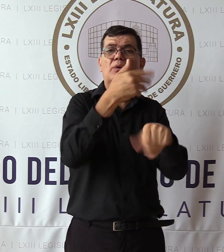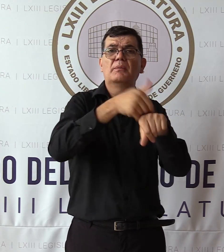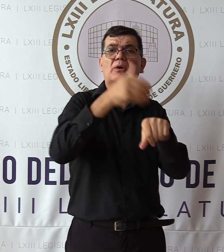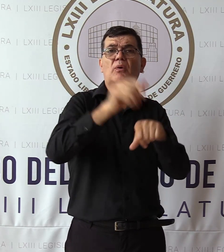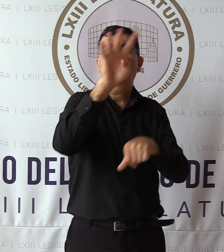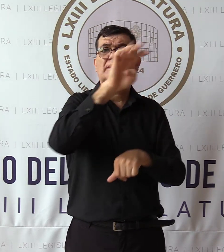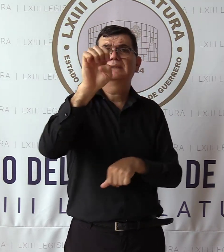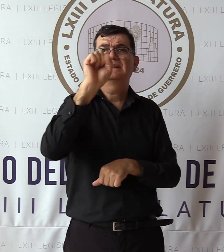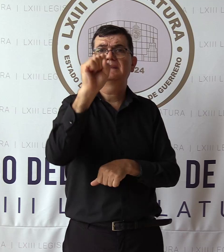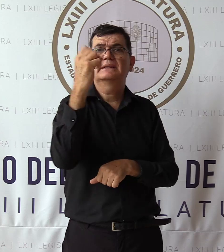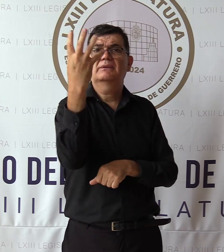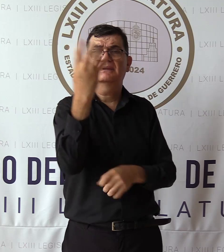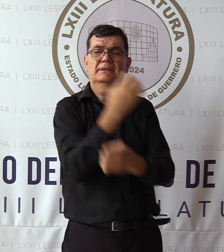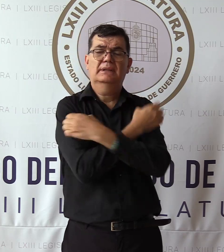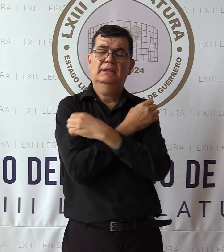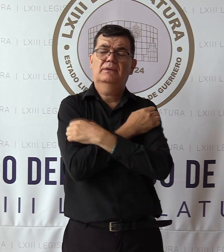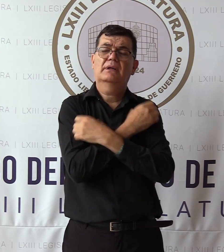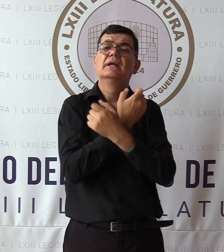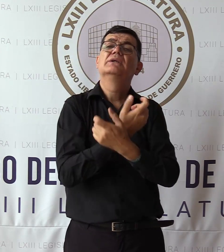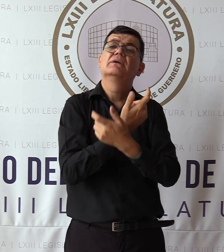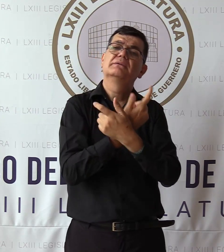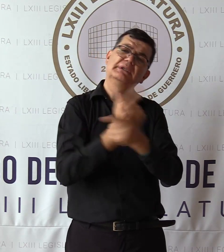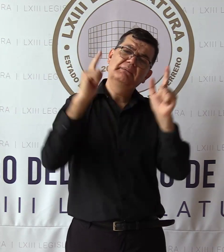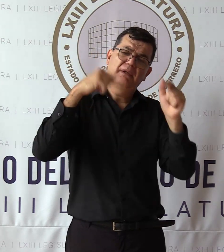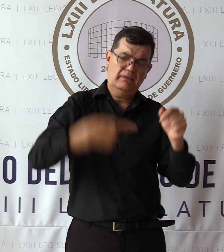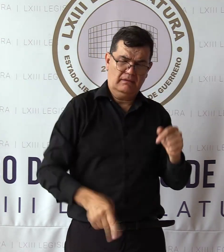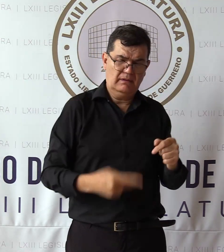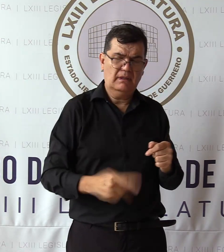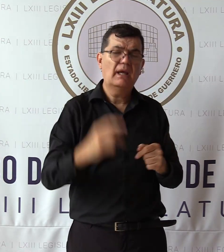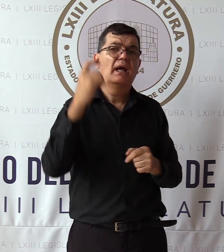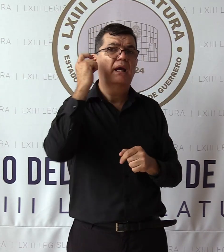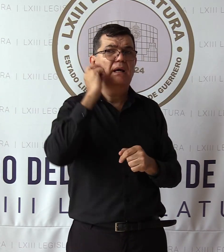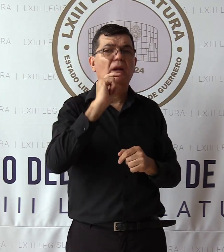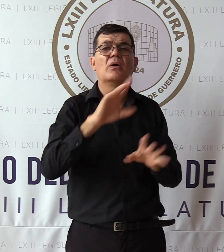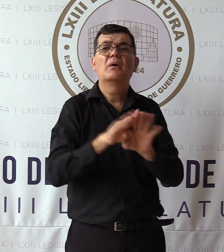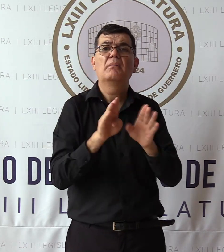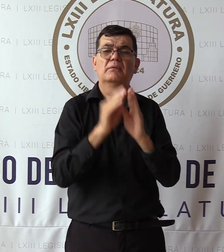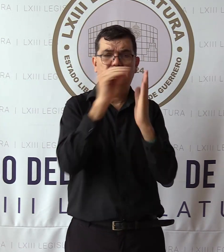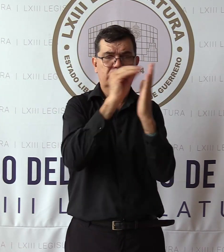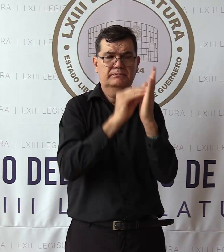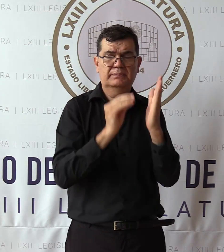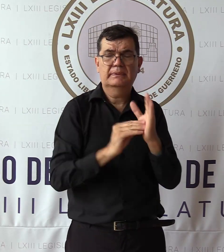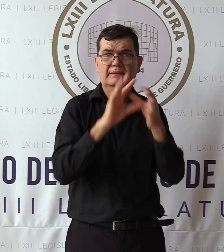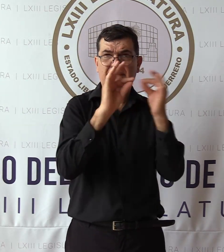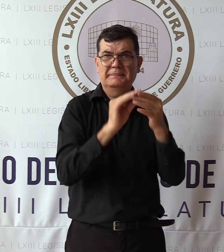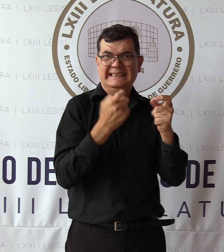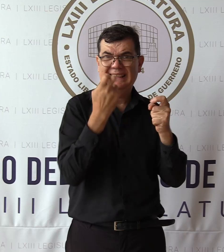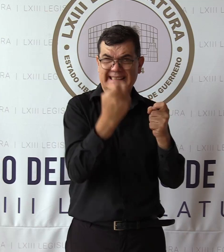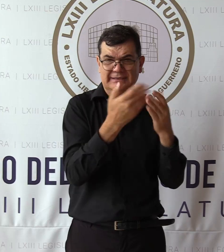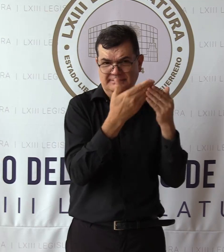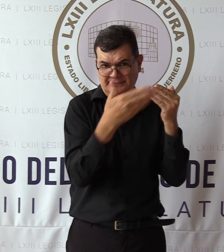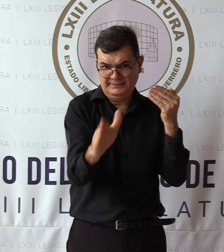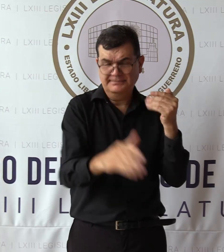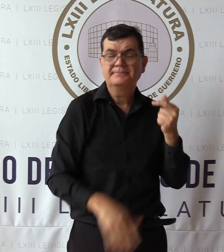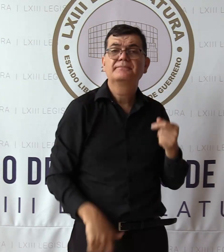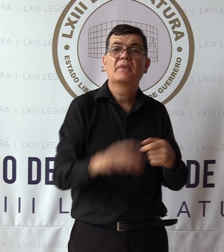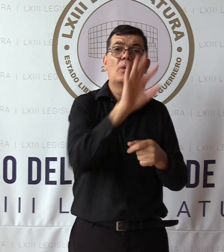de Educación del Estado Libre y Soberano de Guerrero para quedar en los términos siguientes. Artículo 44. La